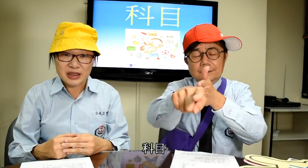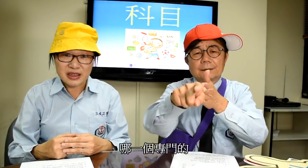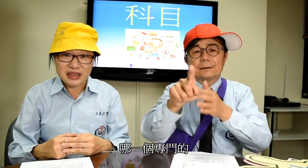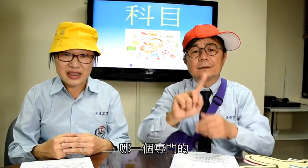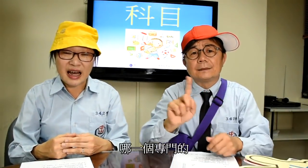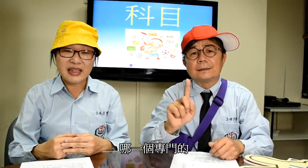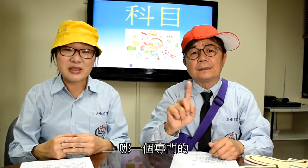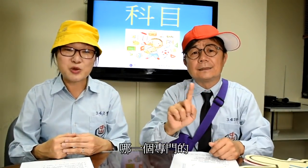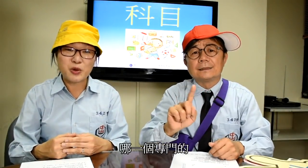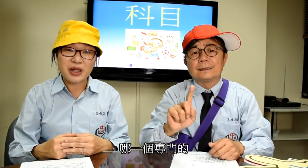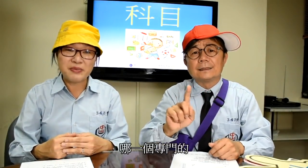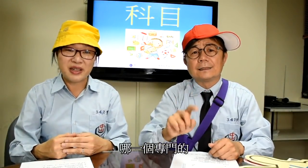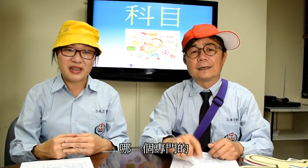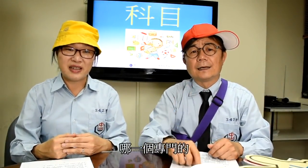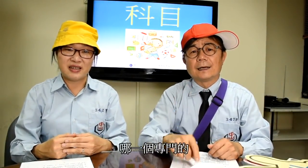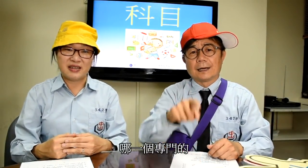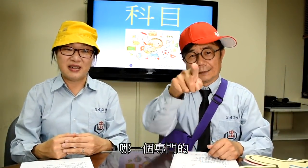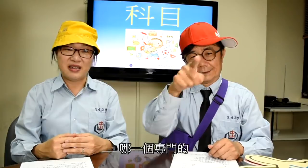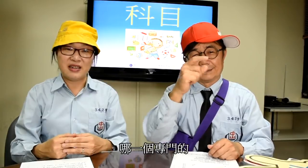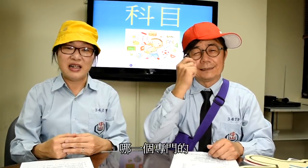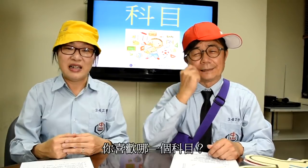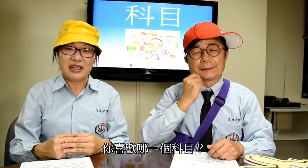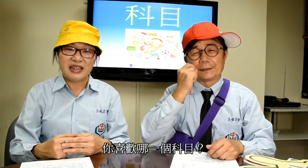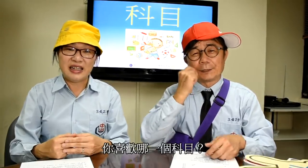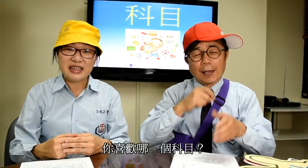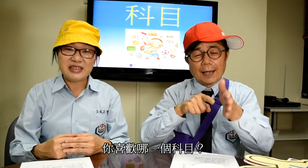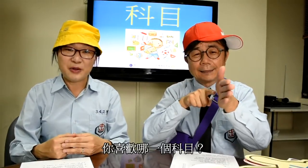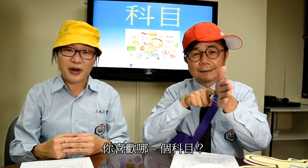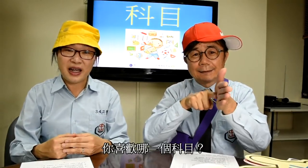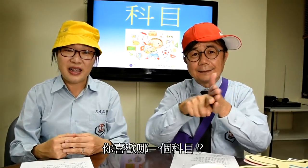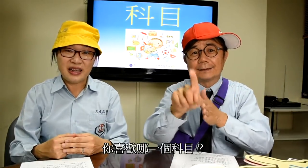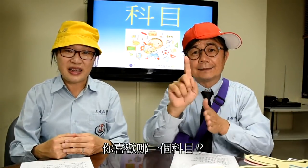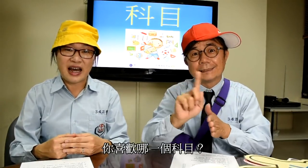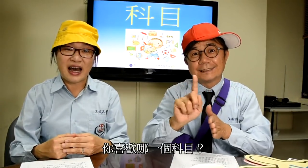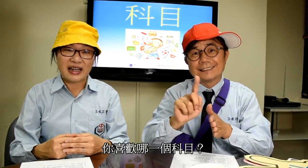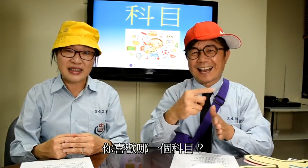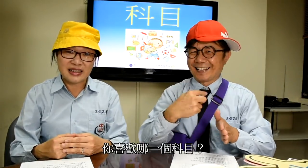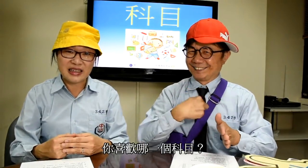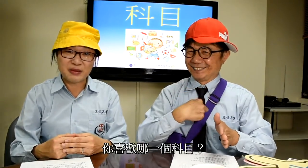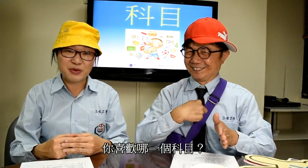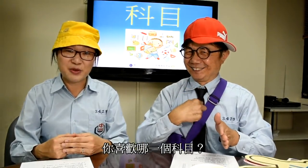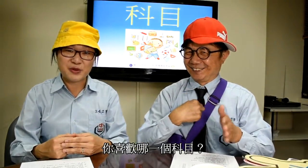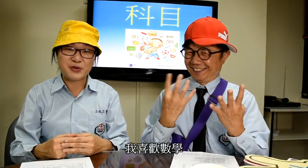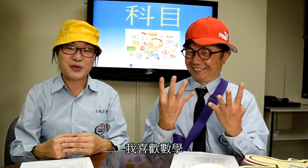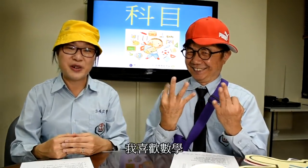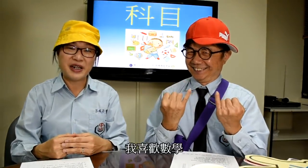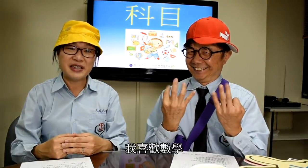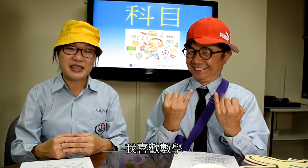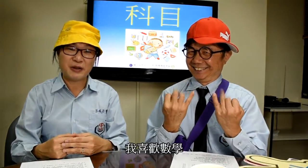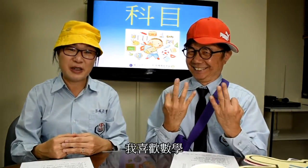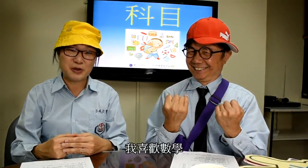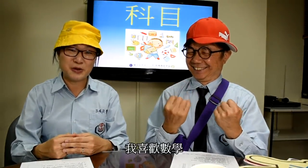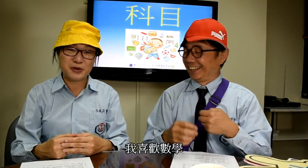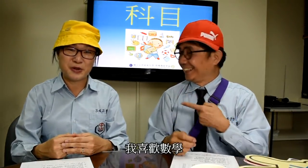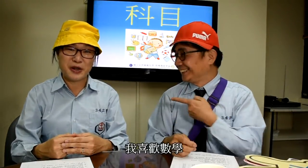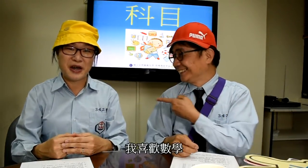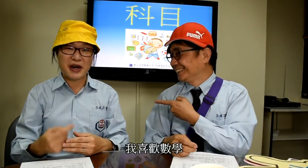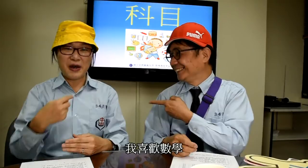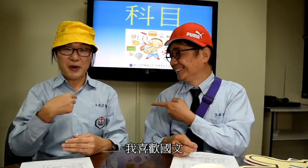哪一个专门的？你喜欢哪一个科目？我喜欢数学，